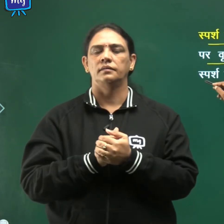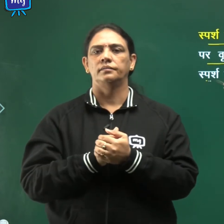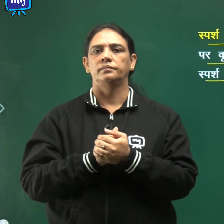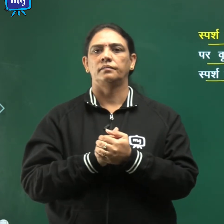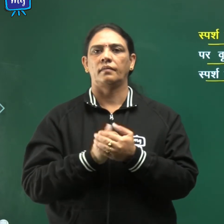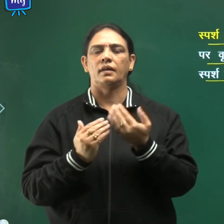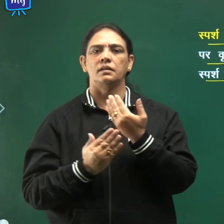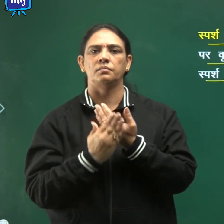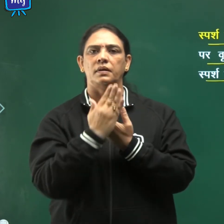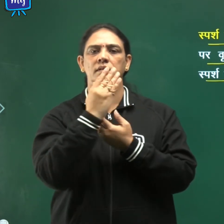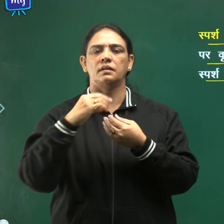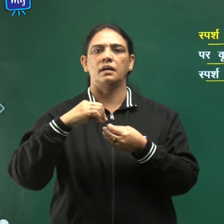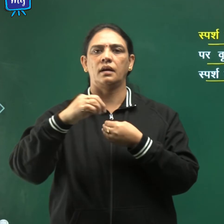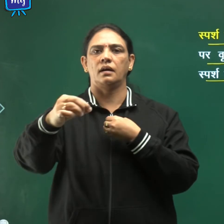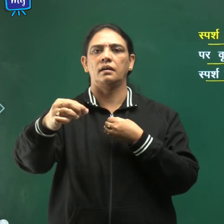स्पर्श रेखा